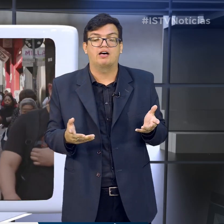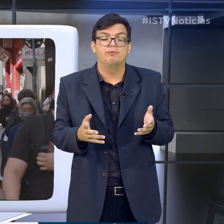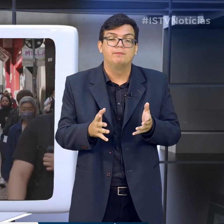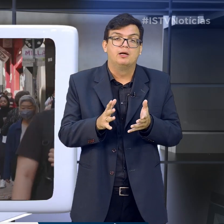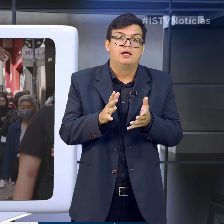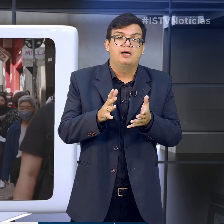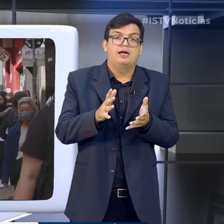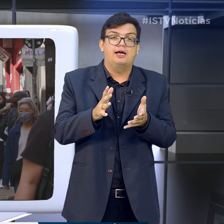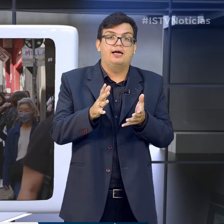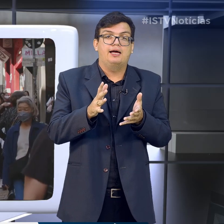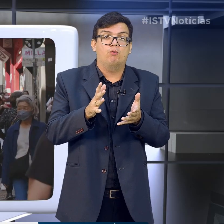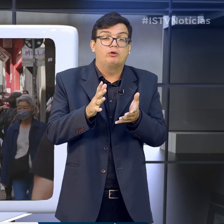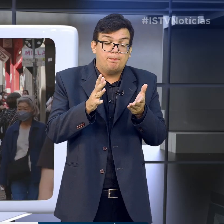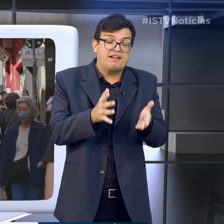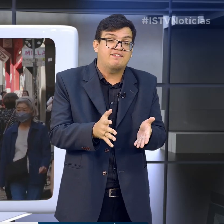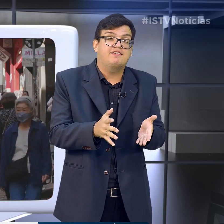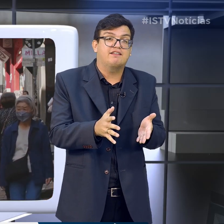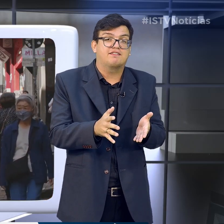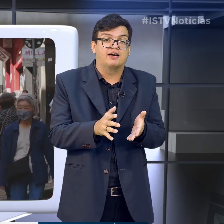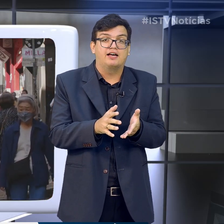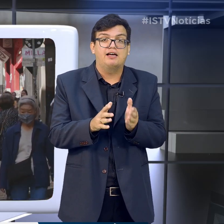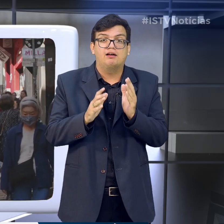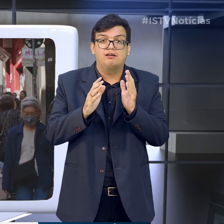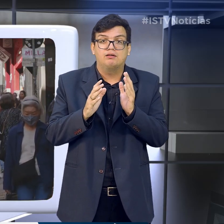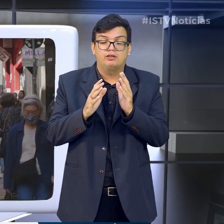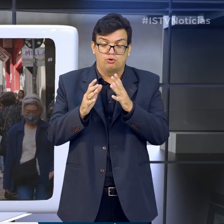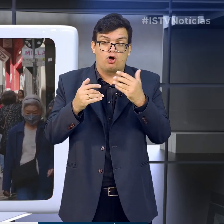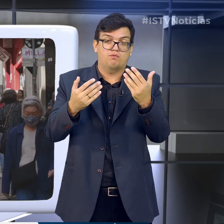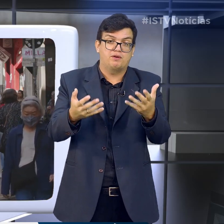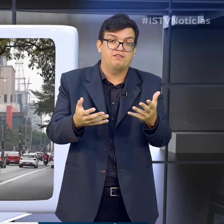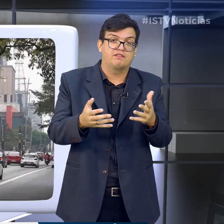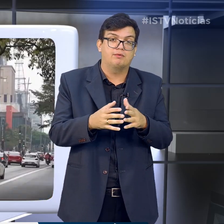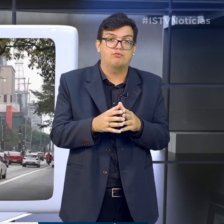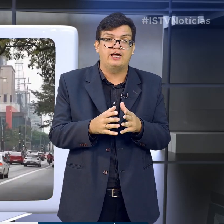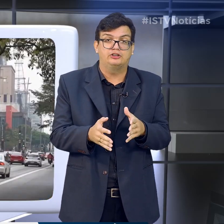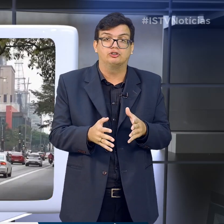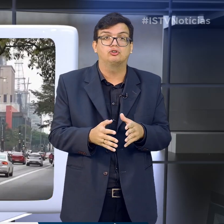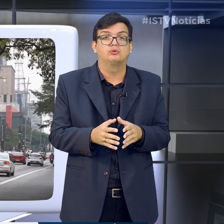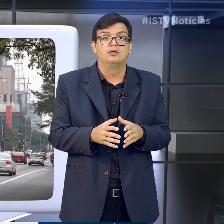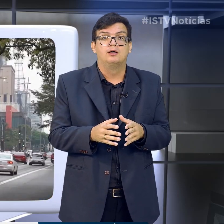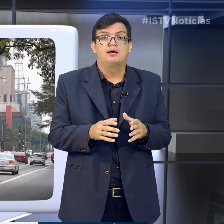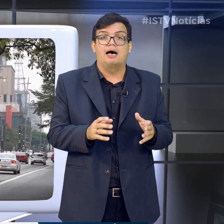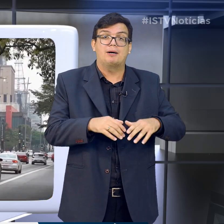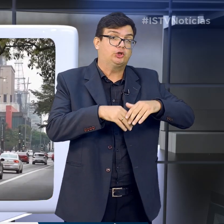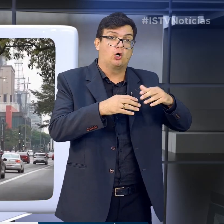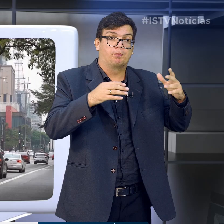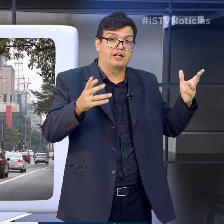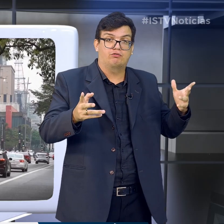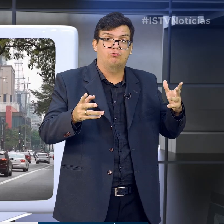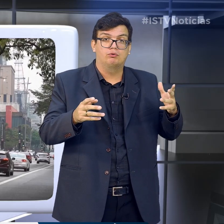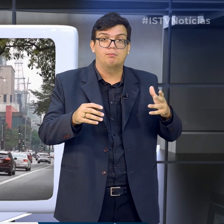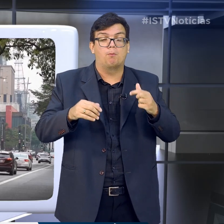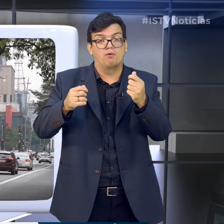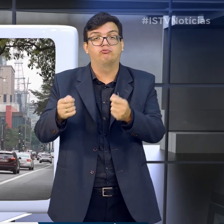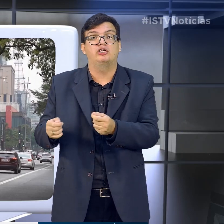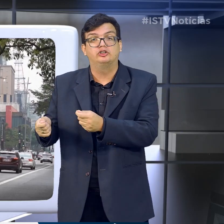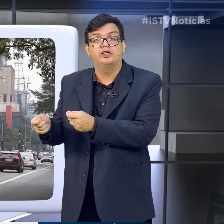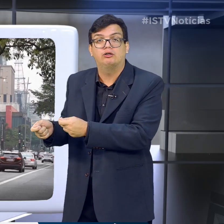sabe o que precisa que nós precisamos é disso abaixou o preço ao povo tem